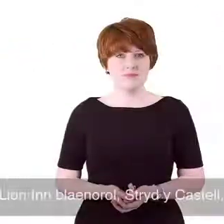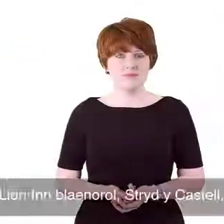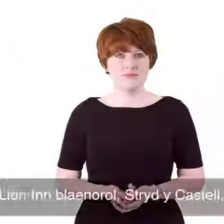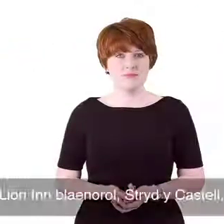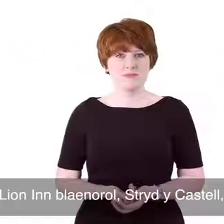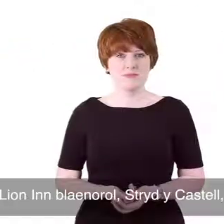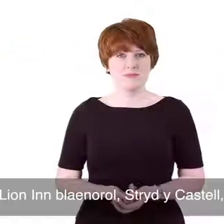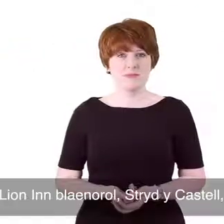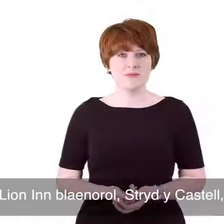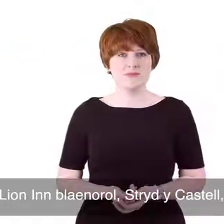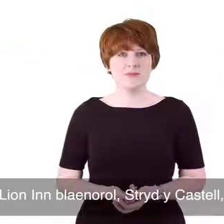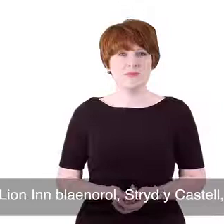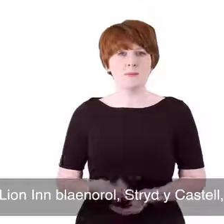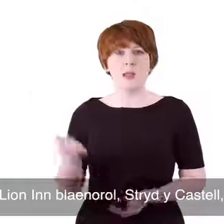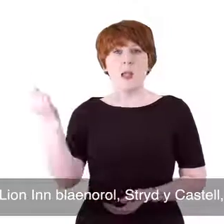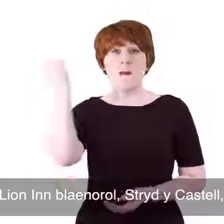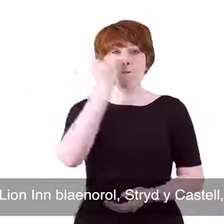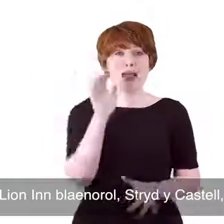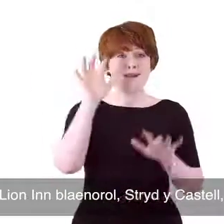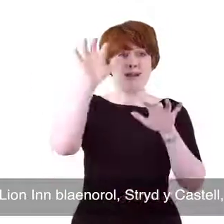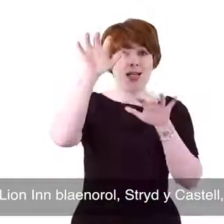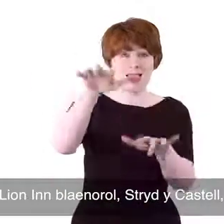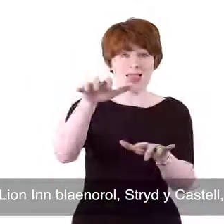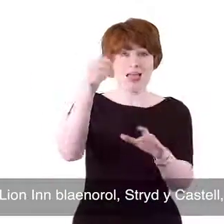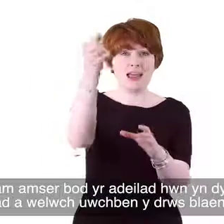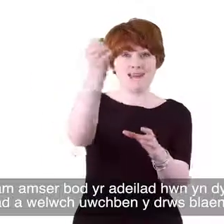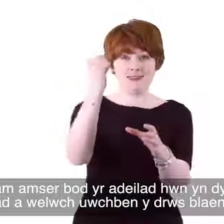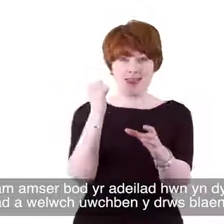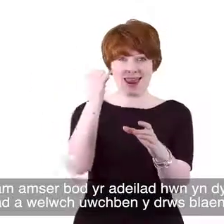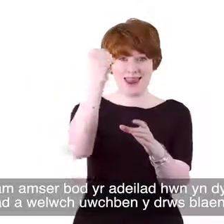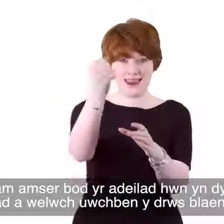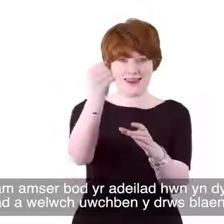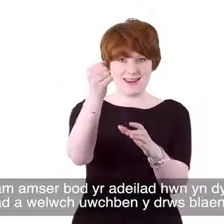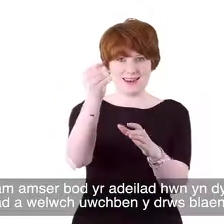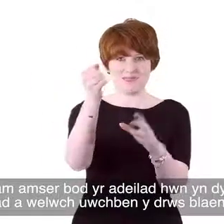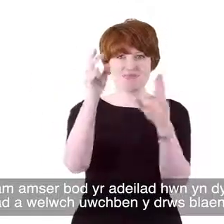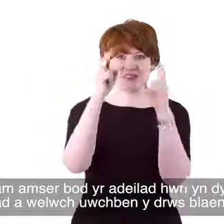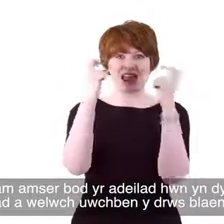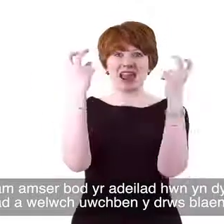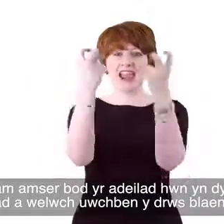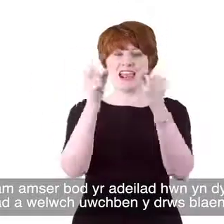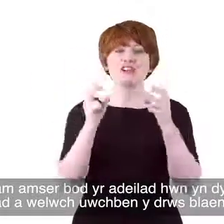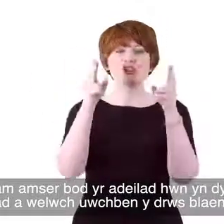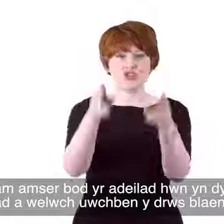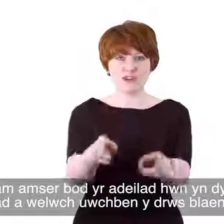Black Lion Inn blaenorol, stryd y Castell Conwy. Tybiwyd am amser bod yr adeilad hwn yn dyddio